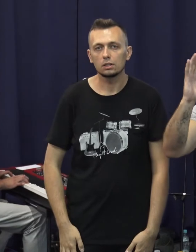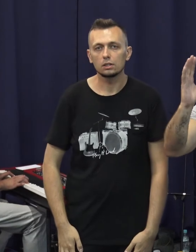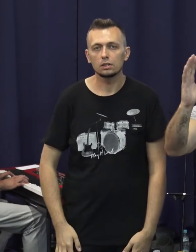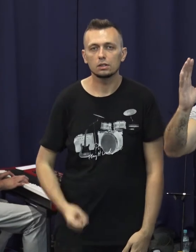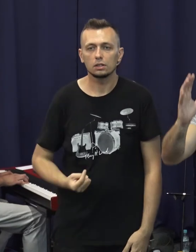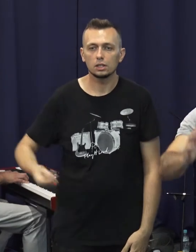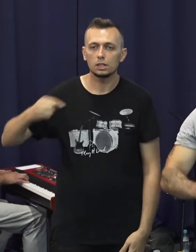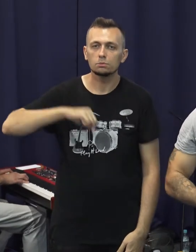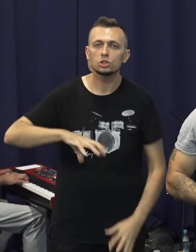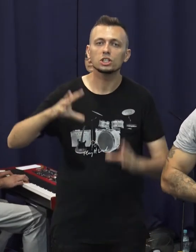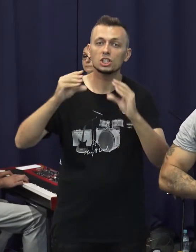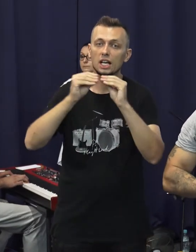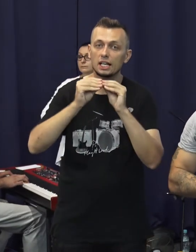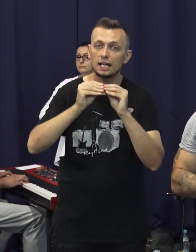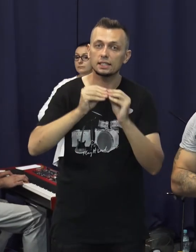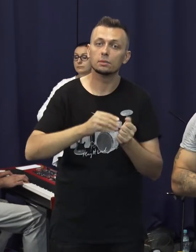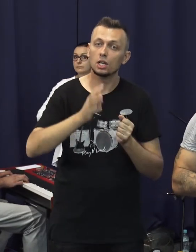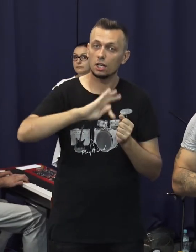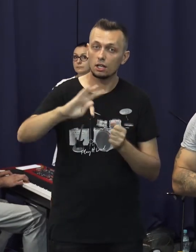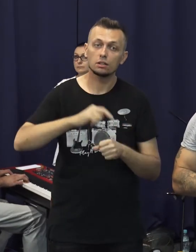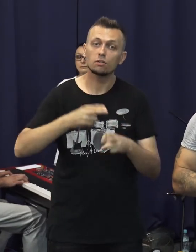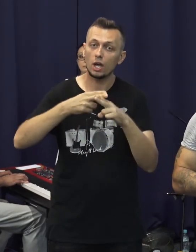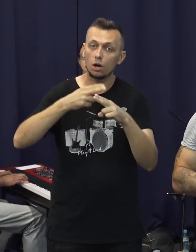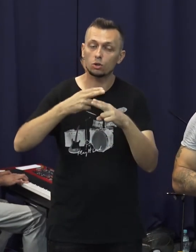Przyjdź ze swoją chorobą,